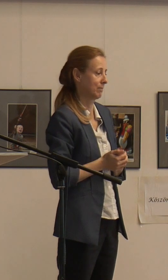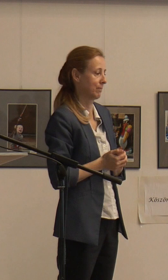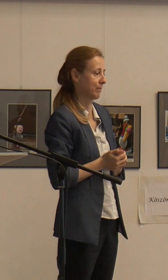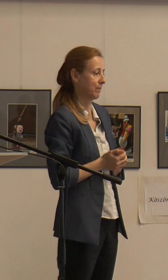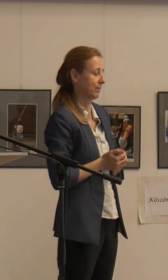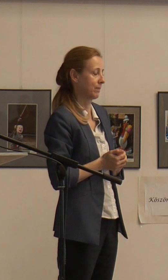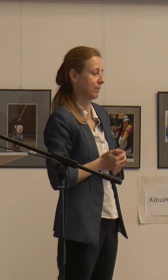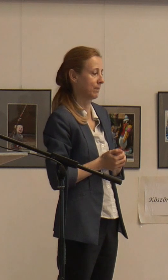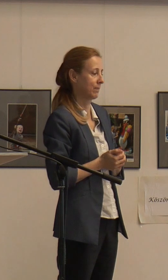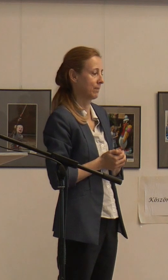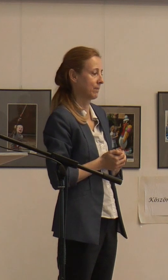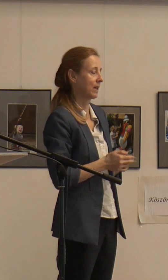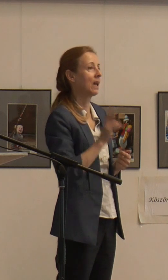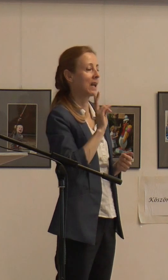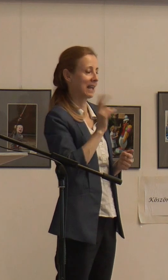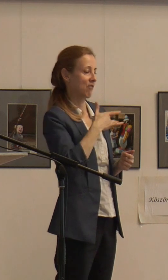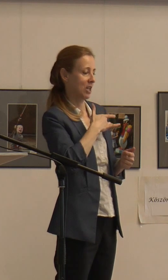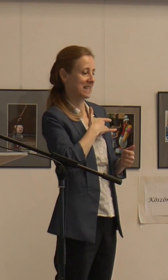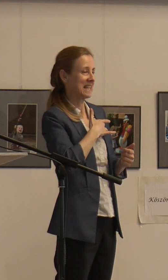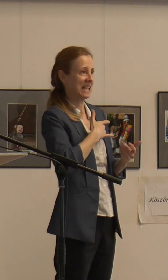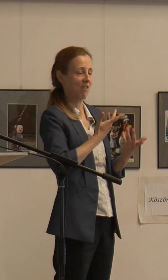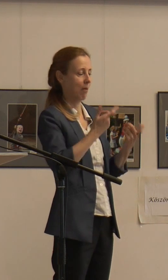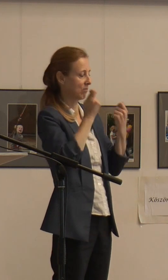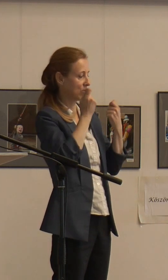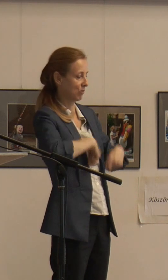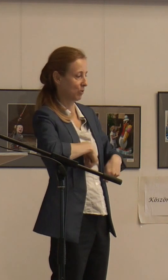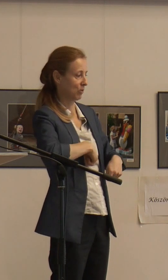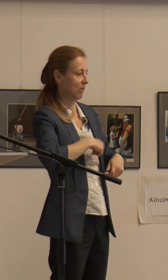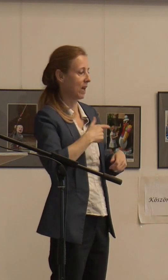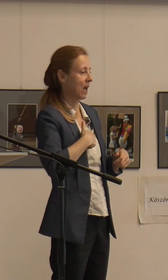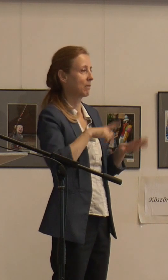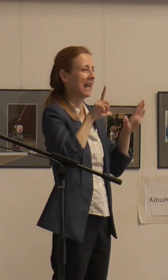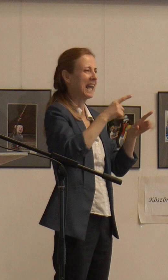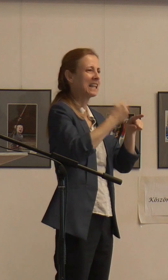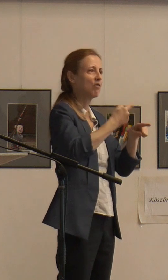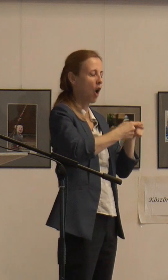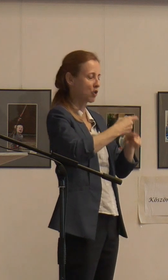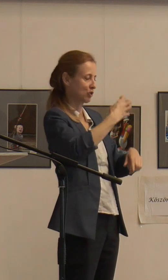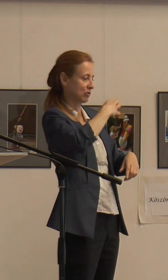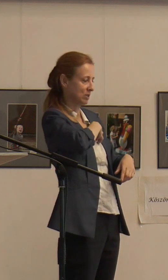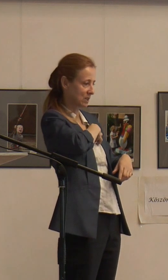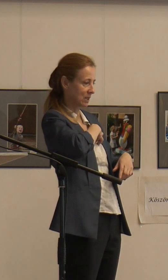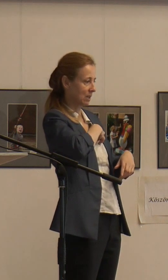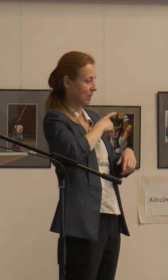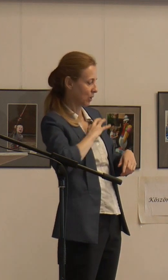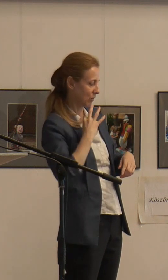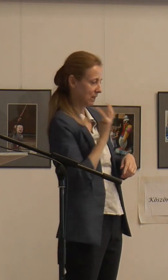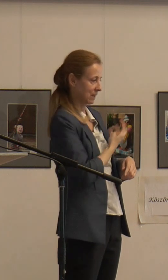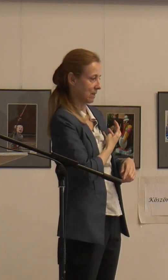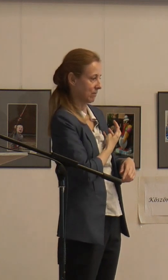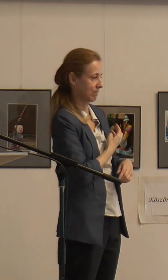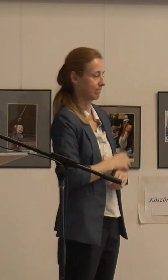Ki van az én szívem ismerve? Hét vassal. Köröskedő.